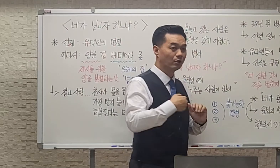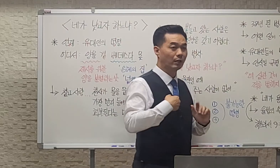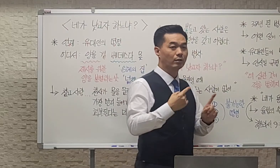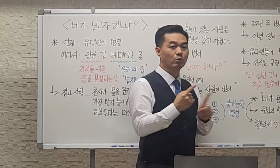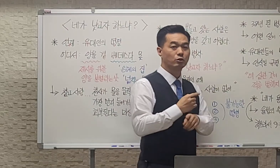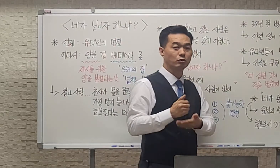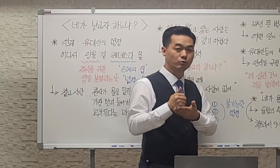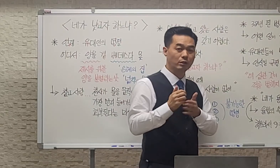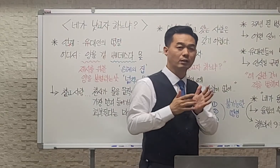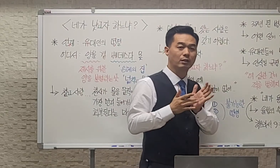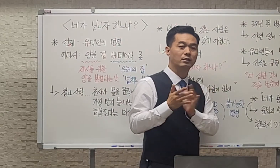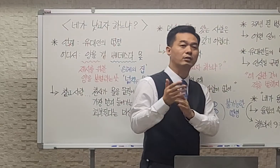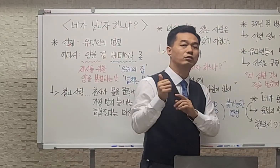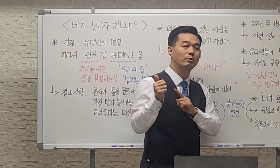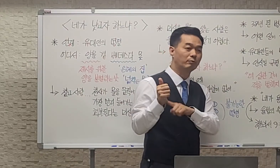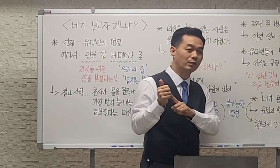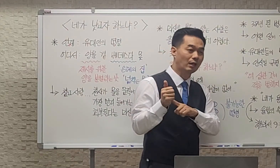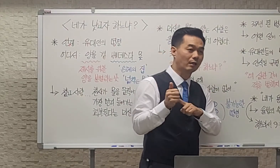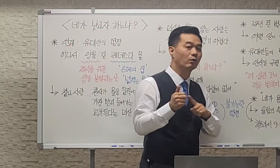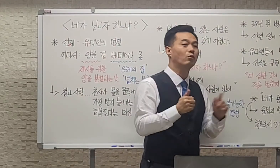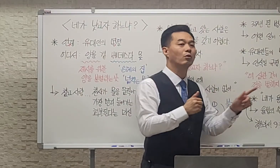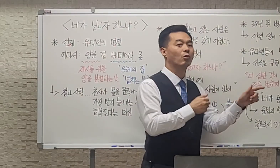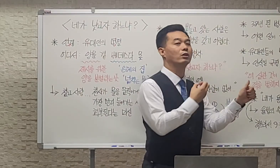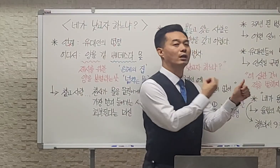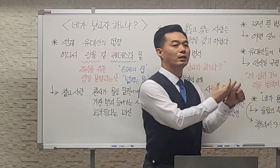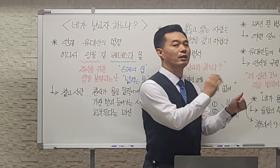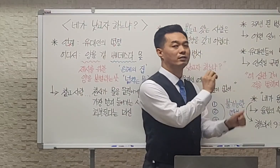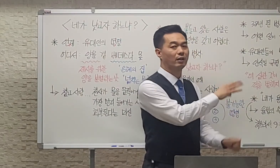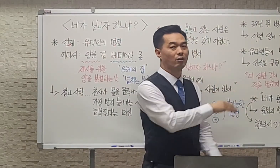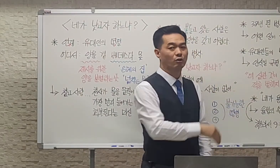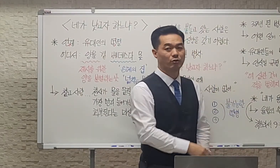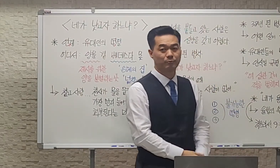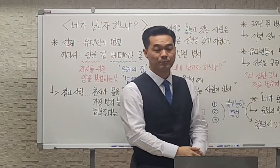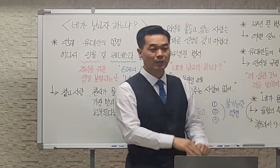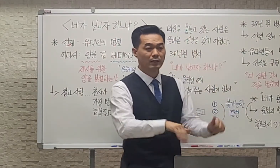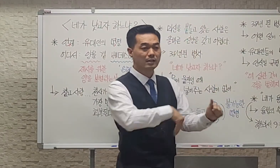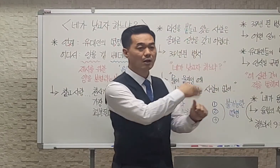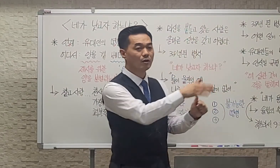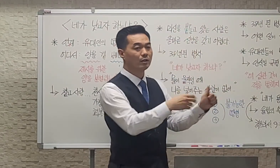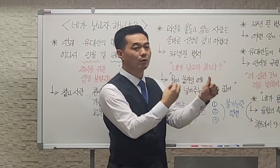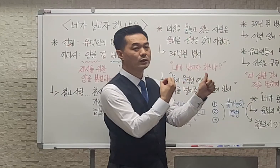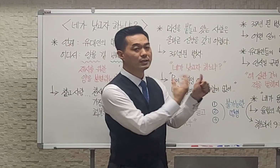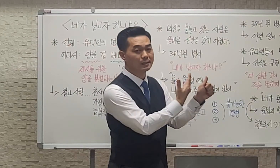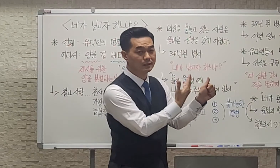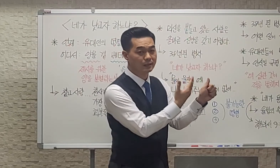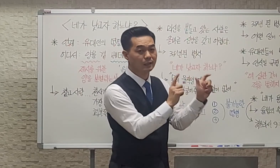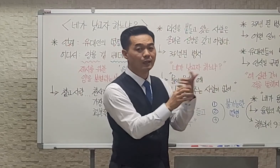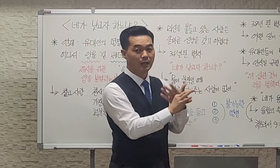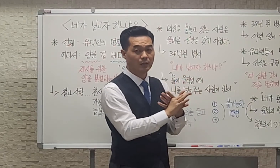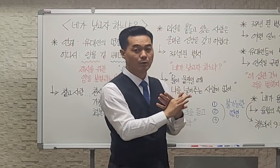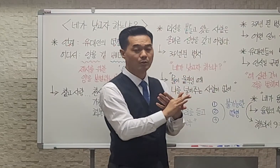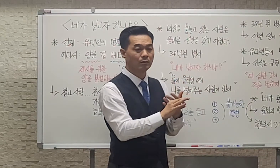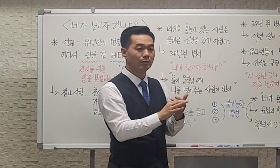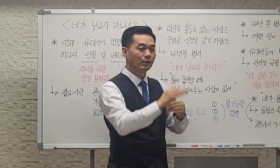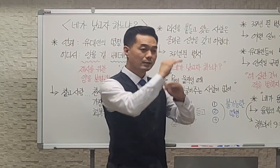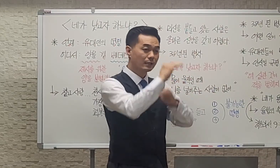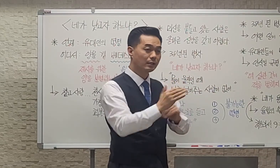나를 고쳐준 분이 예수님입니다 라고 거기다가 얘기를 해요. 근데 이 상황이 고자질인지 아니면 사실을